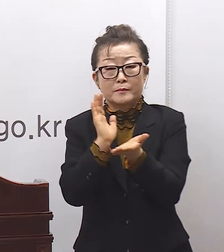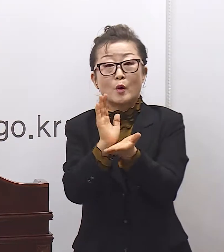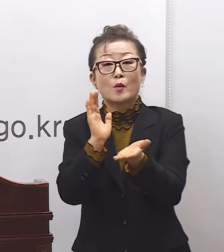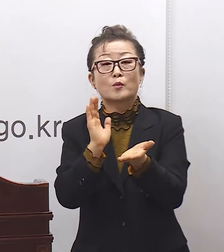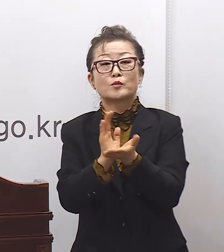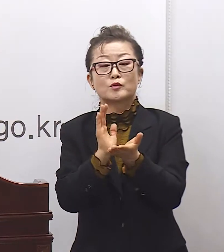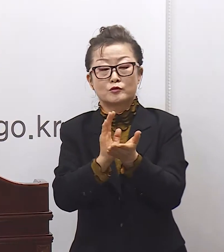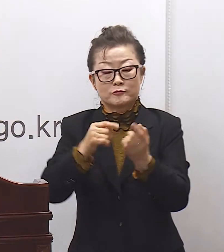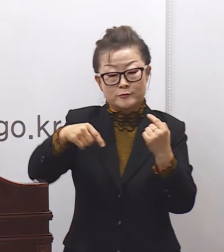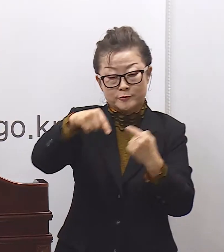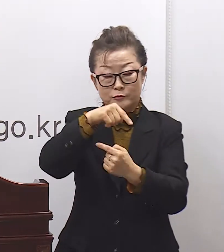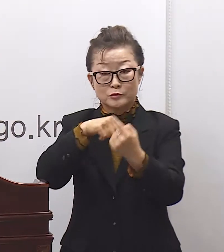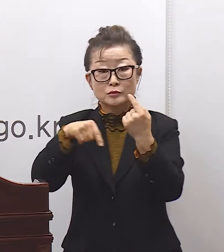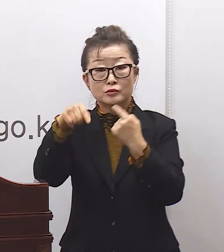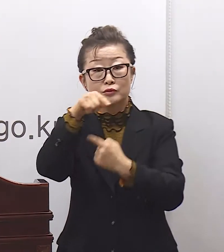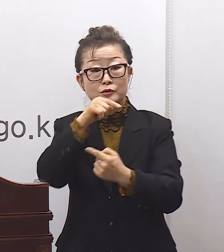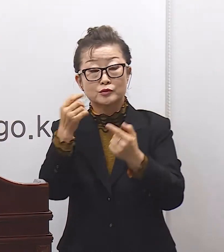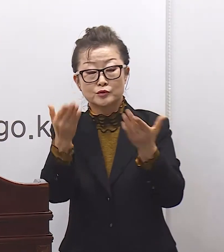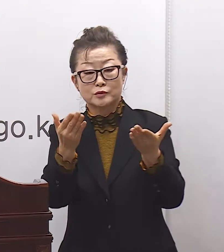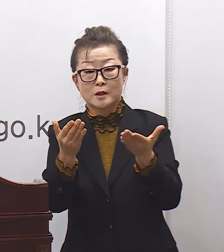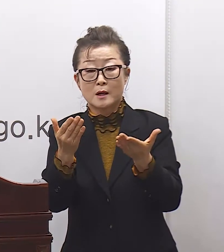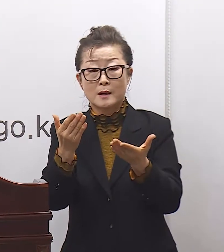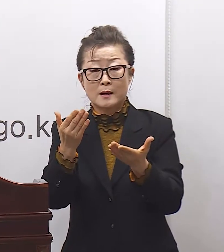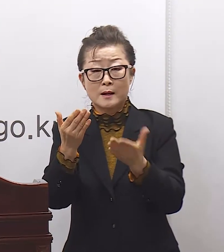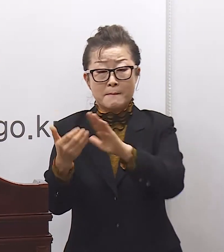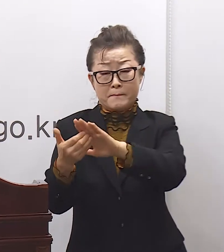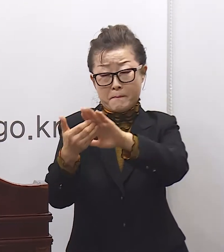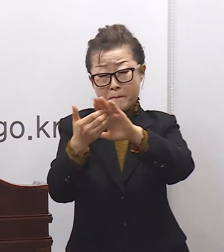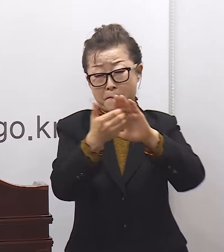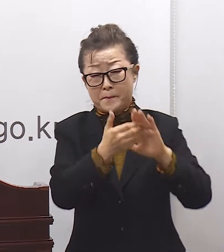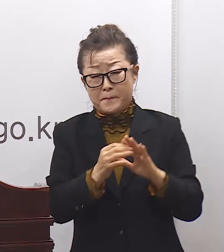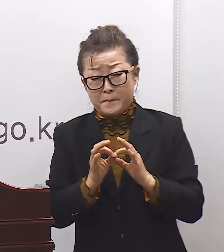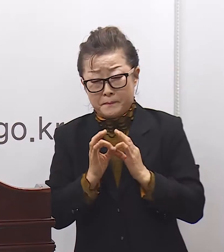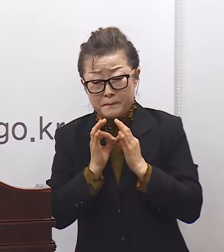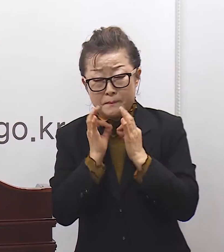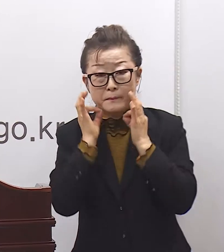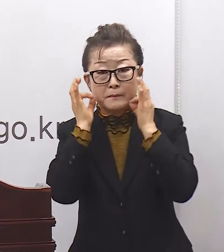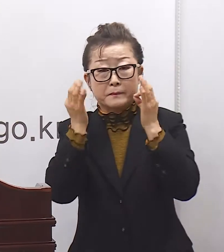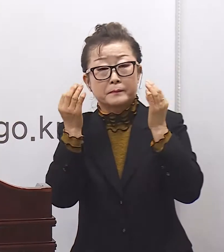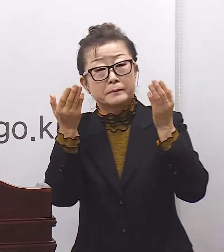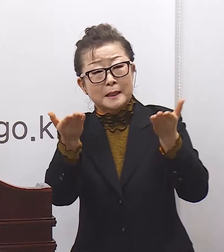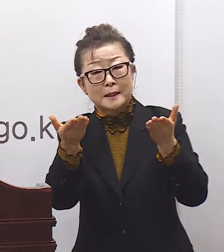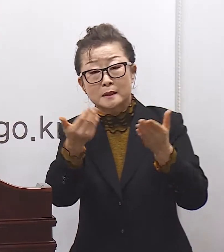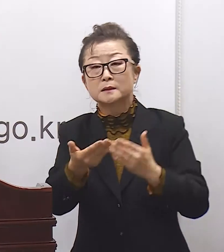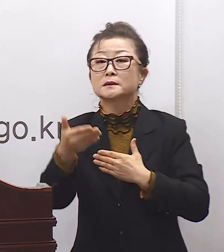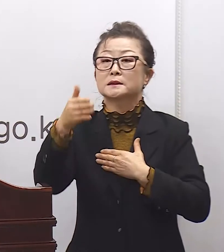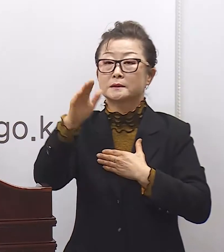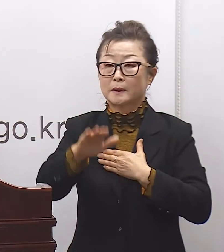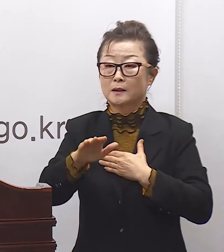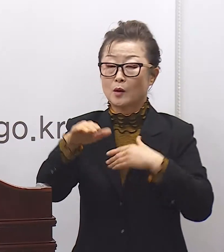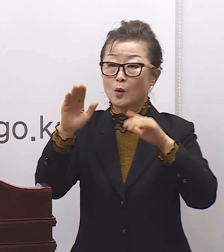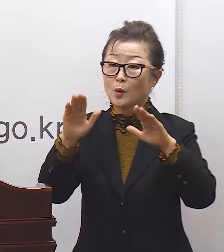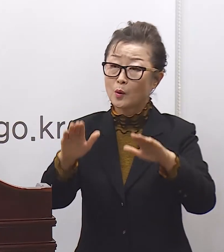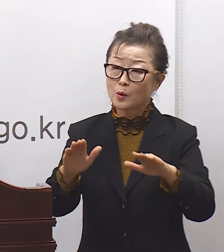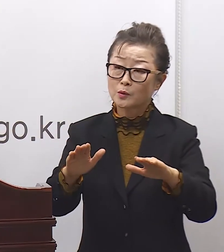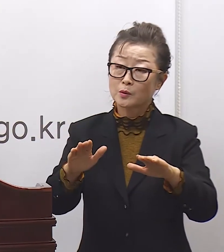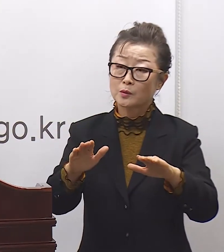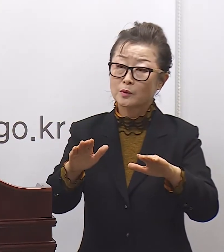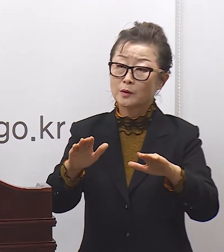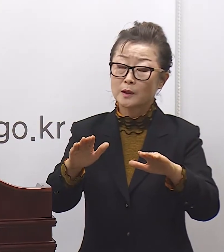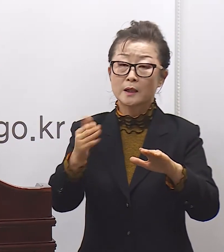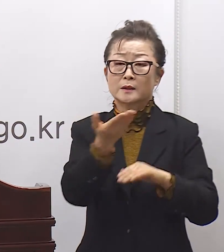재난안전대책본부를 운영하며 방역에 총력을 기울여 왔으나 오늘 군민